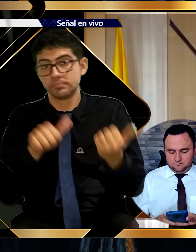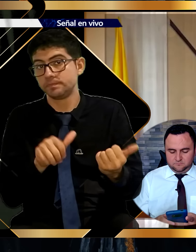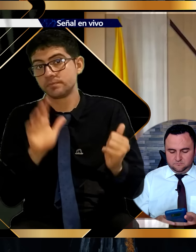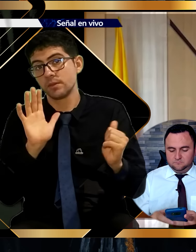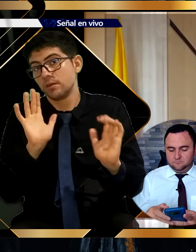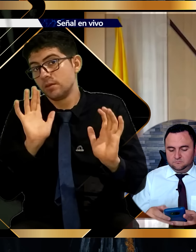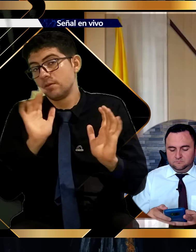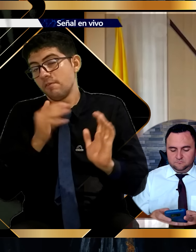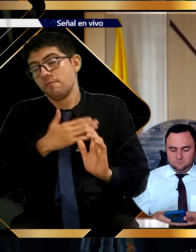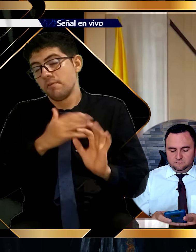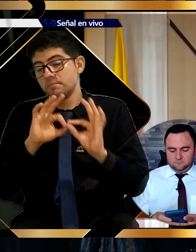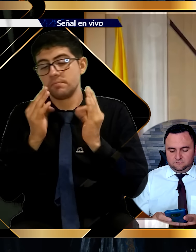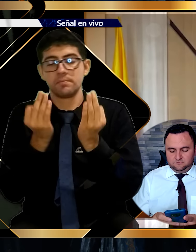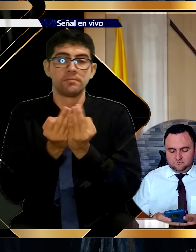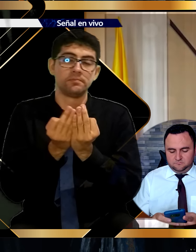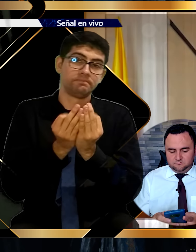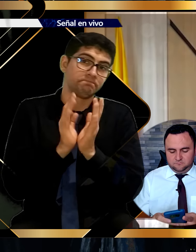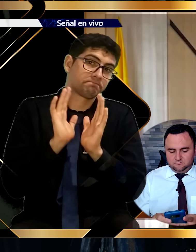Familiares o extraños.